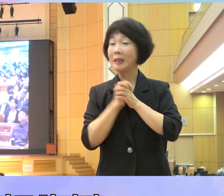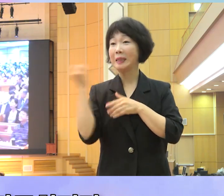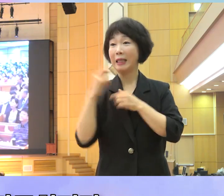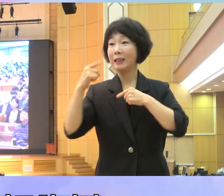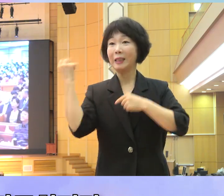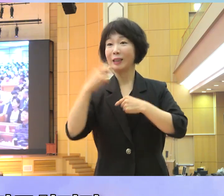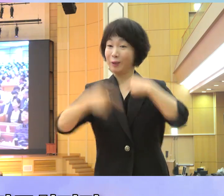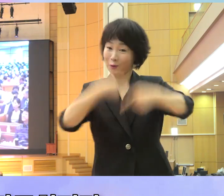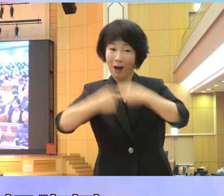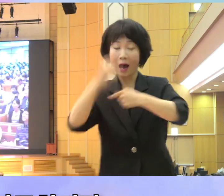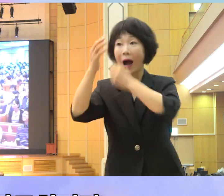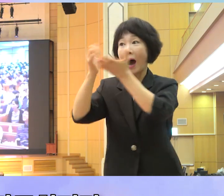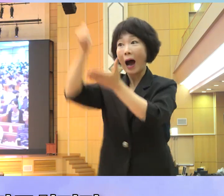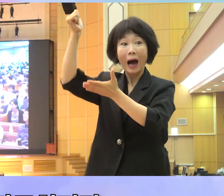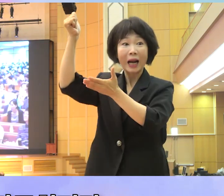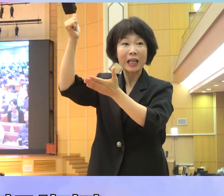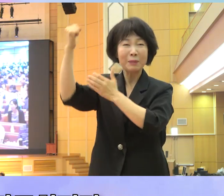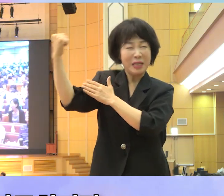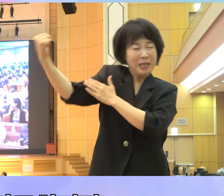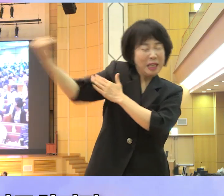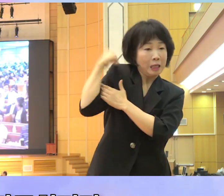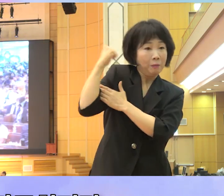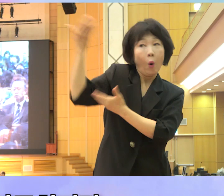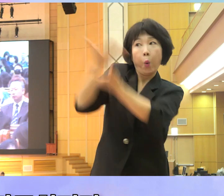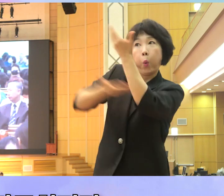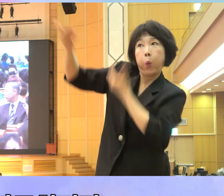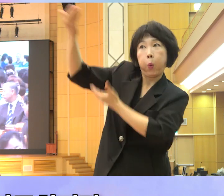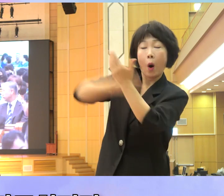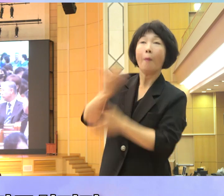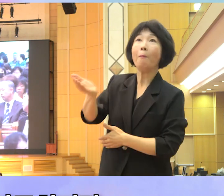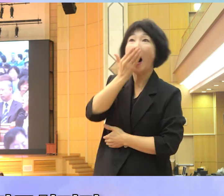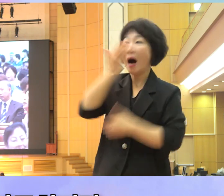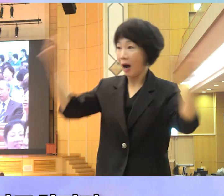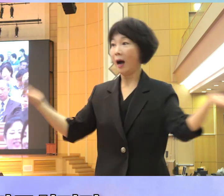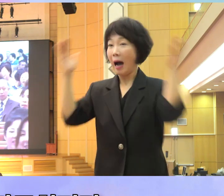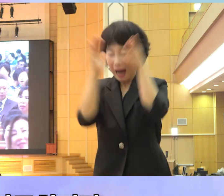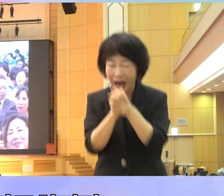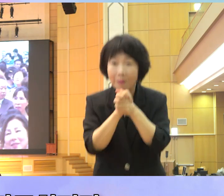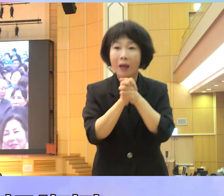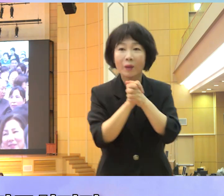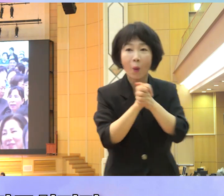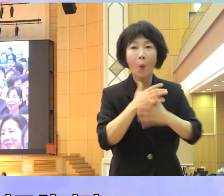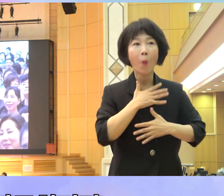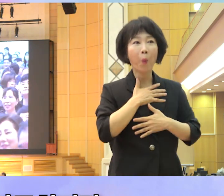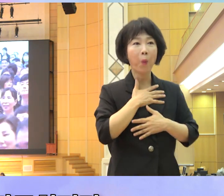앞뒤로도 한번 해보겠습니다. 하나님께서 힘 주십니다.